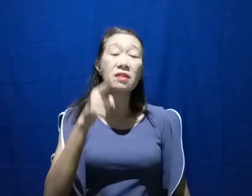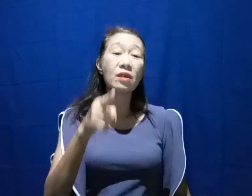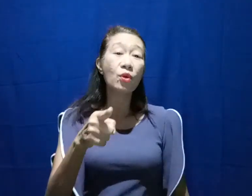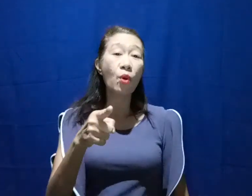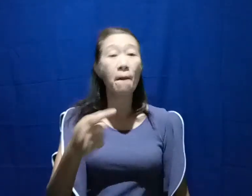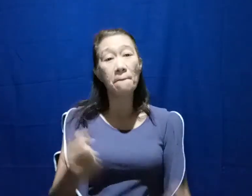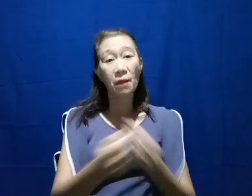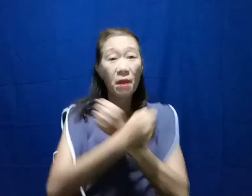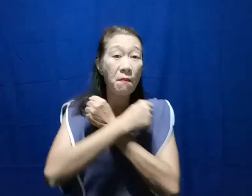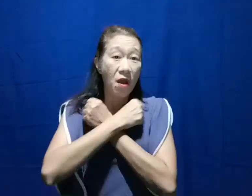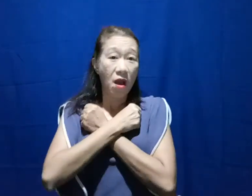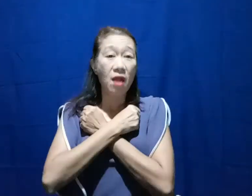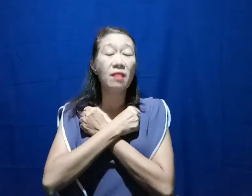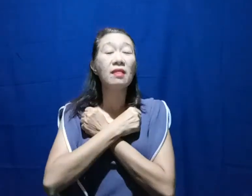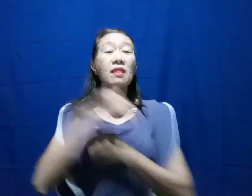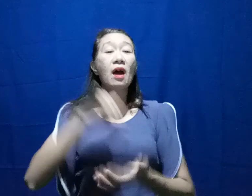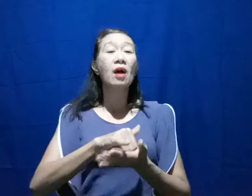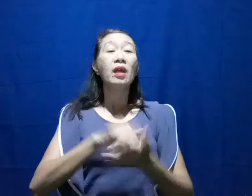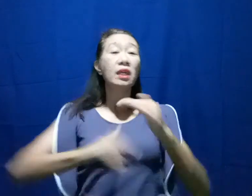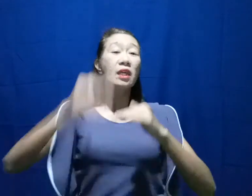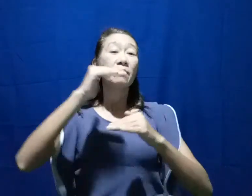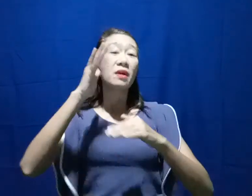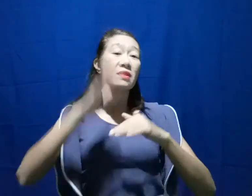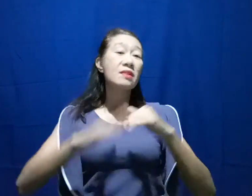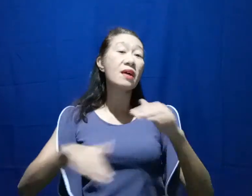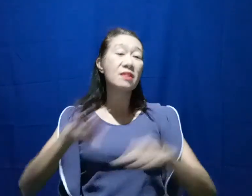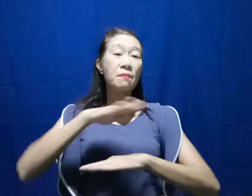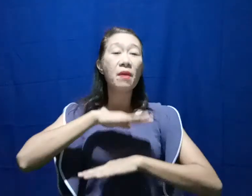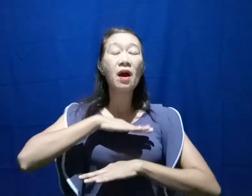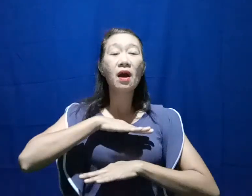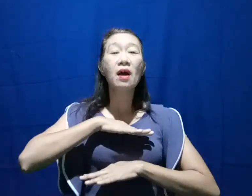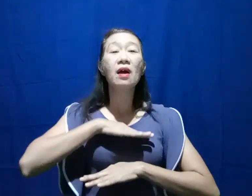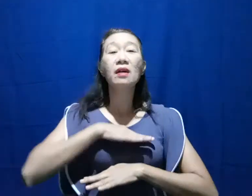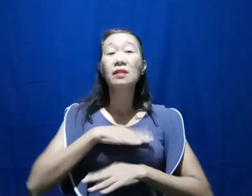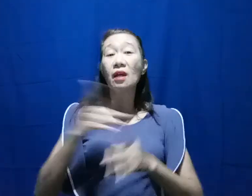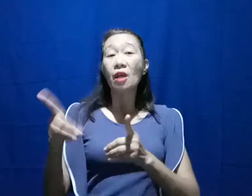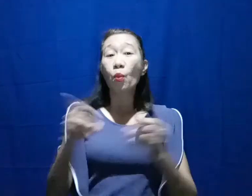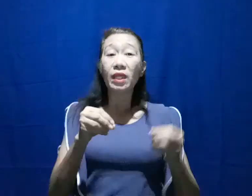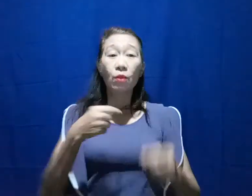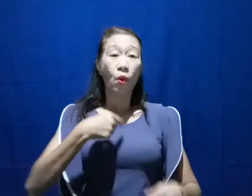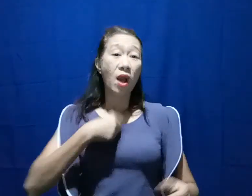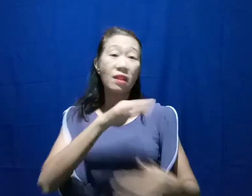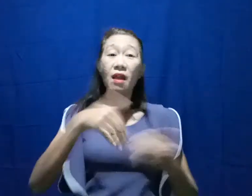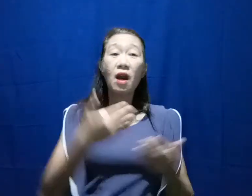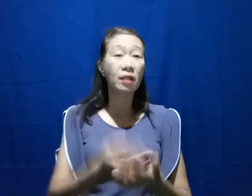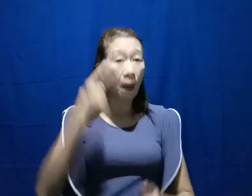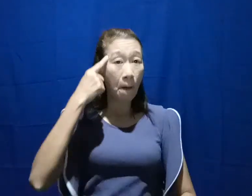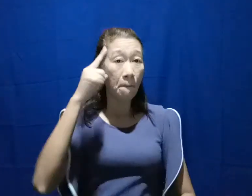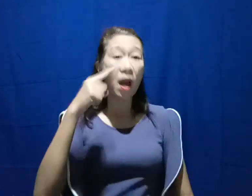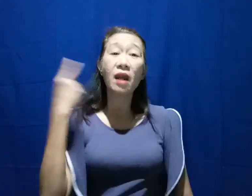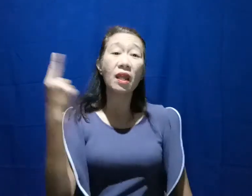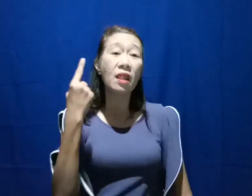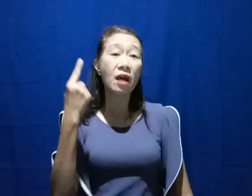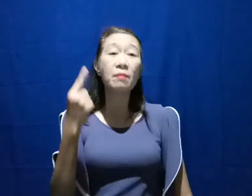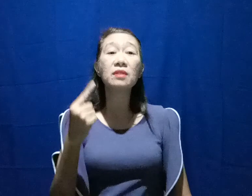'yo, pagmamahal Na huwag ikasasapal Anuwin mo ang lahat Para lang sa